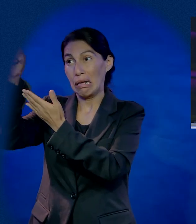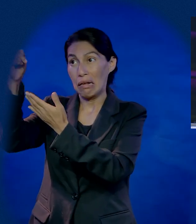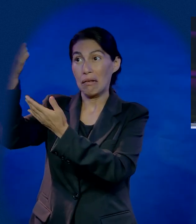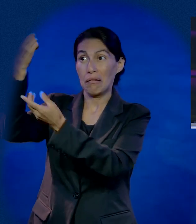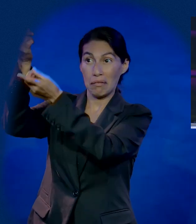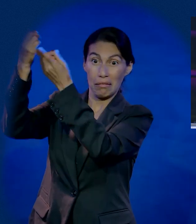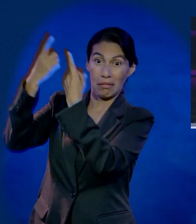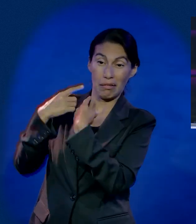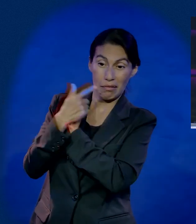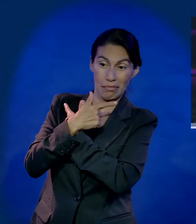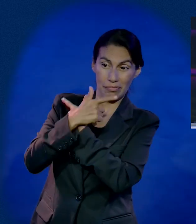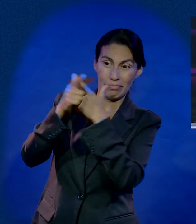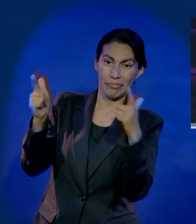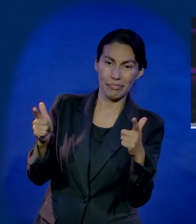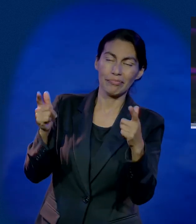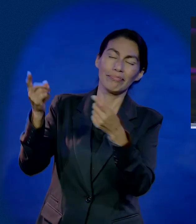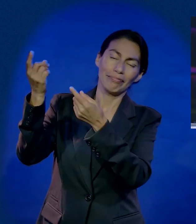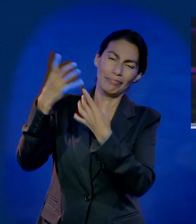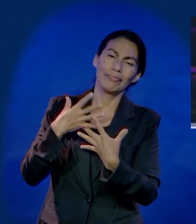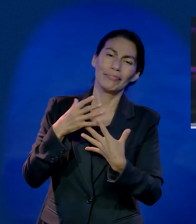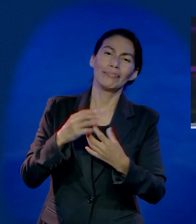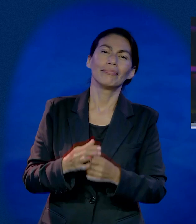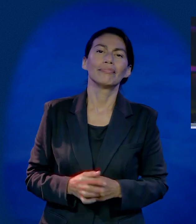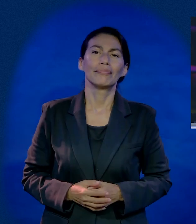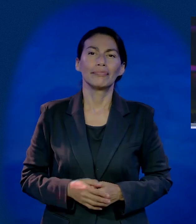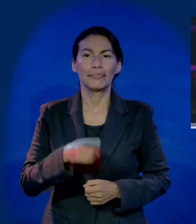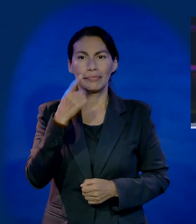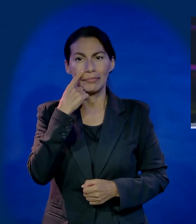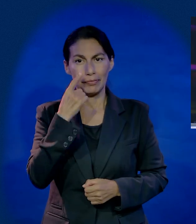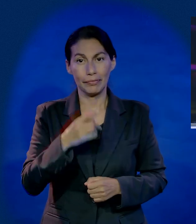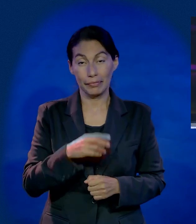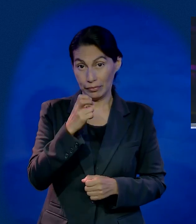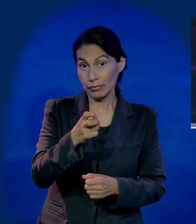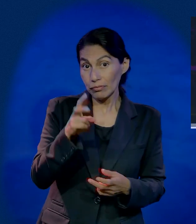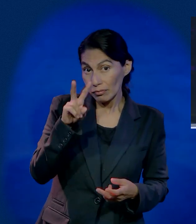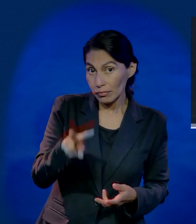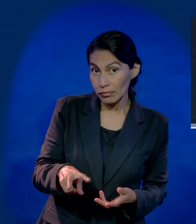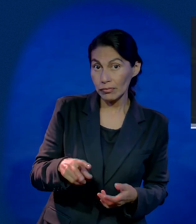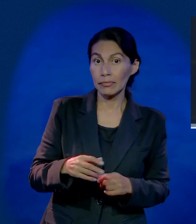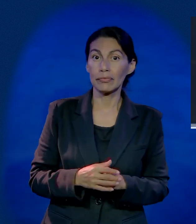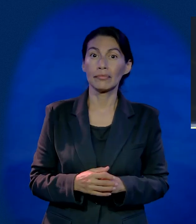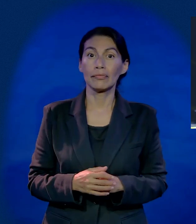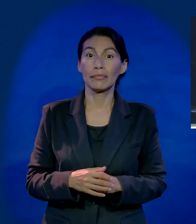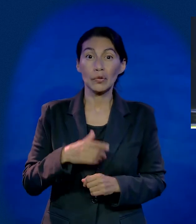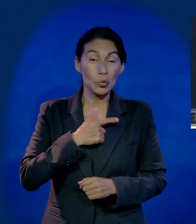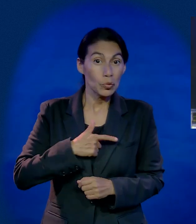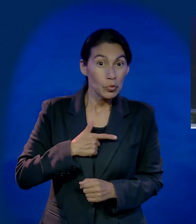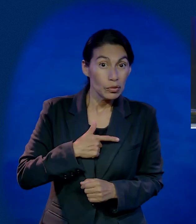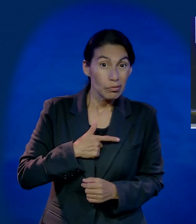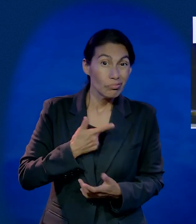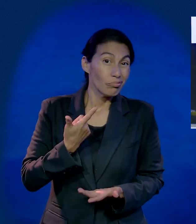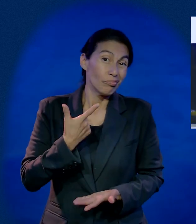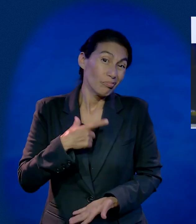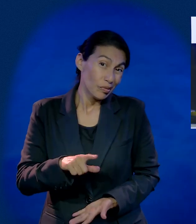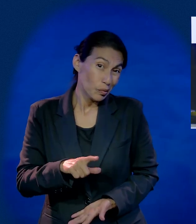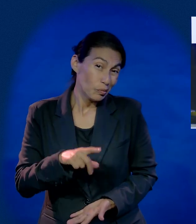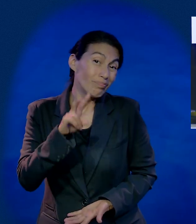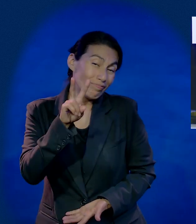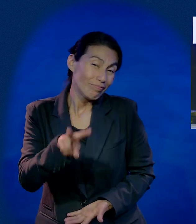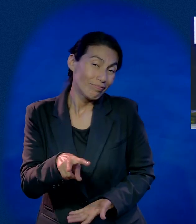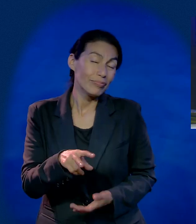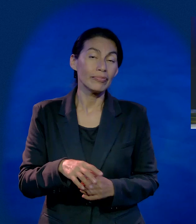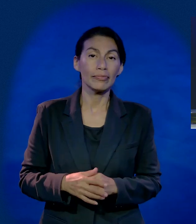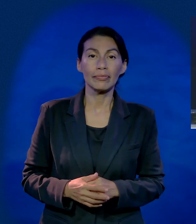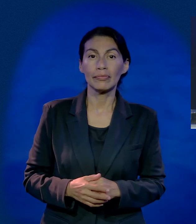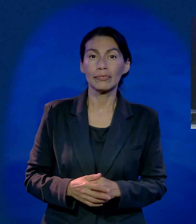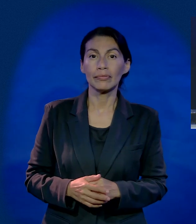Jesucristo es el único que hace a las personas verdaderamente libres. Y aquí viene una noticia importante. Esto es así,